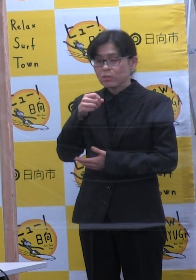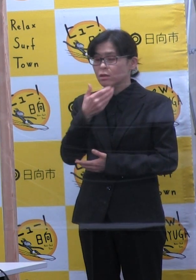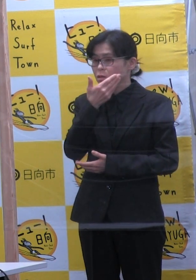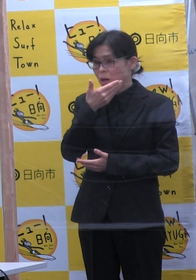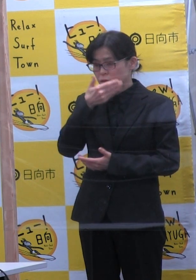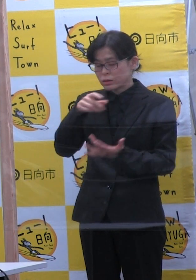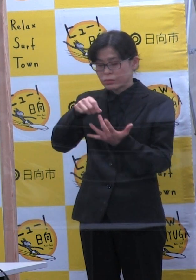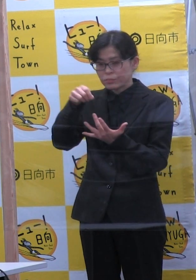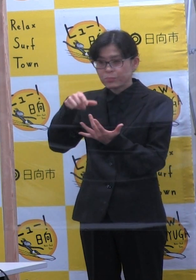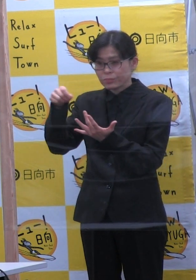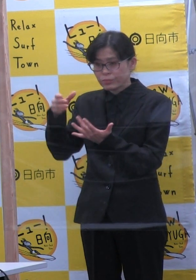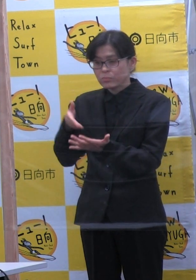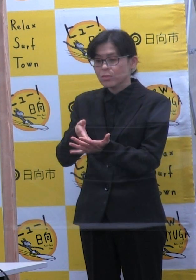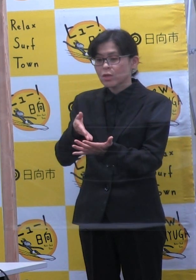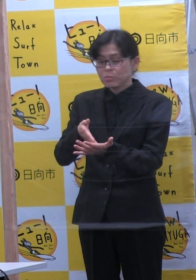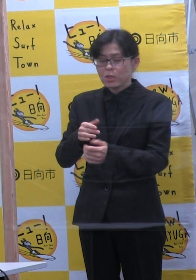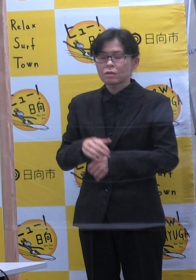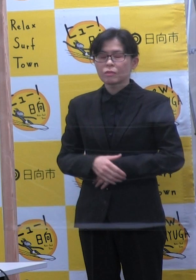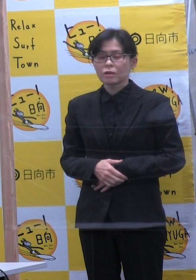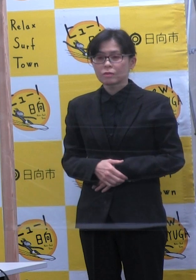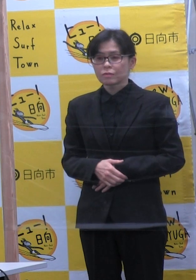きまして説明をいたします。